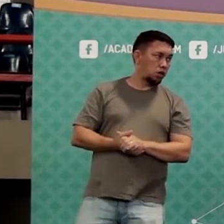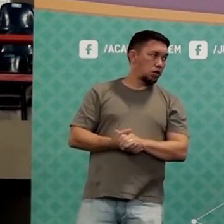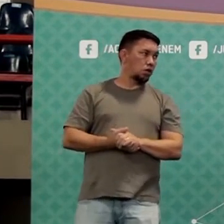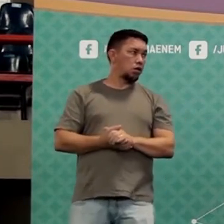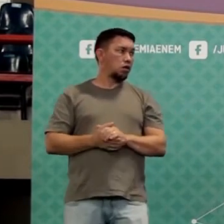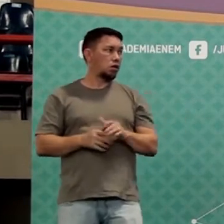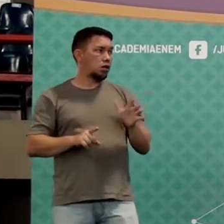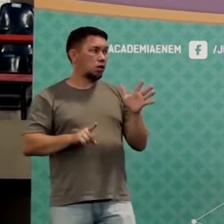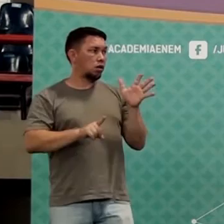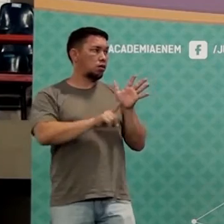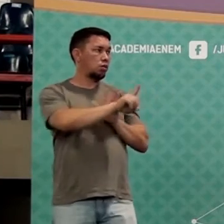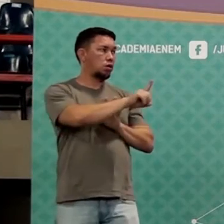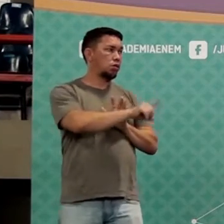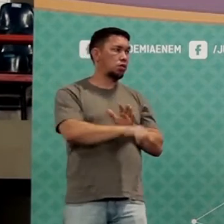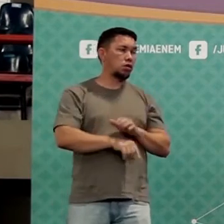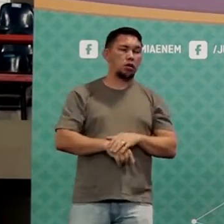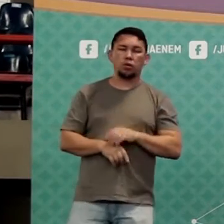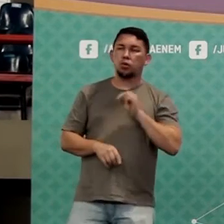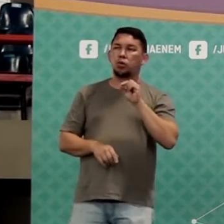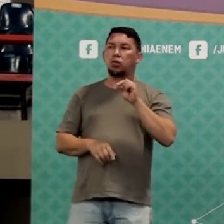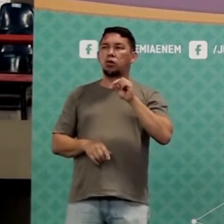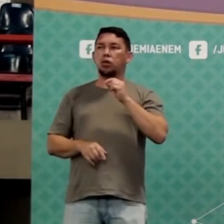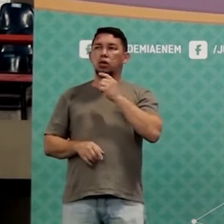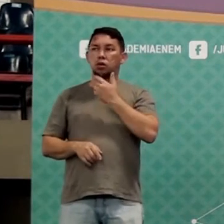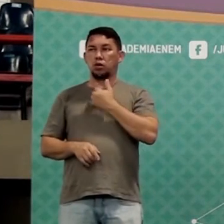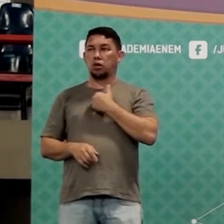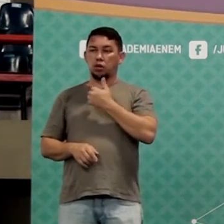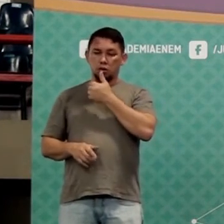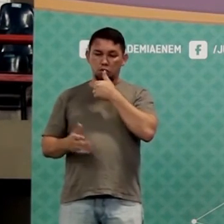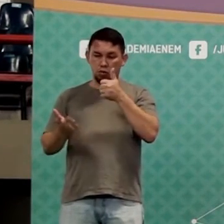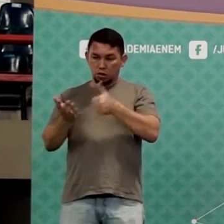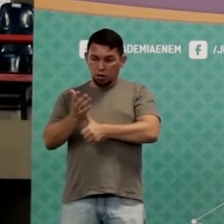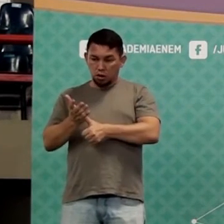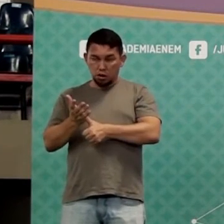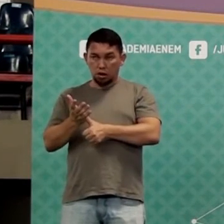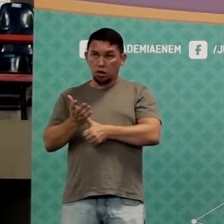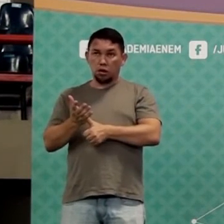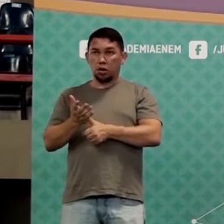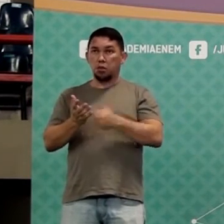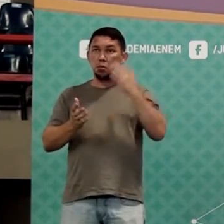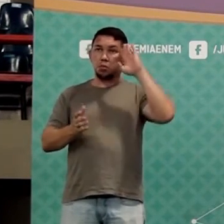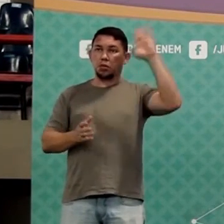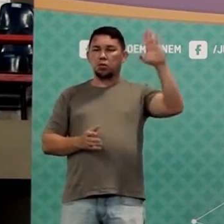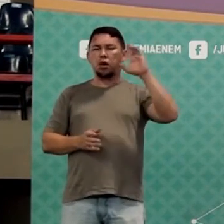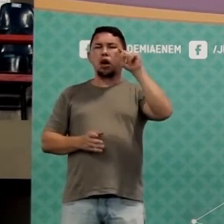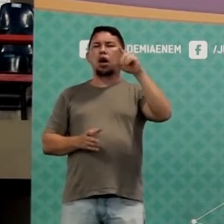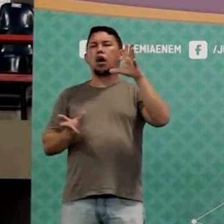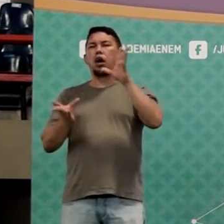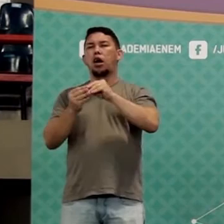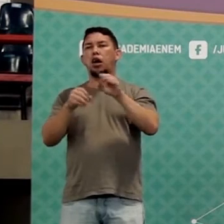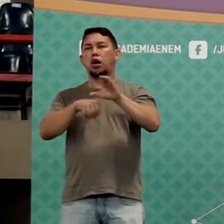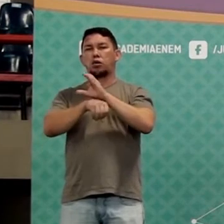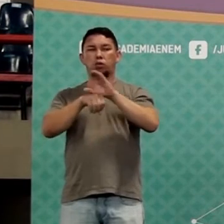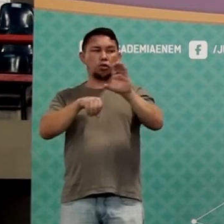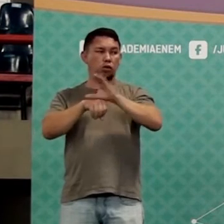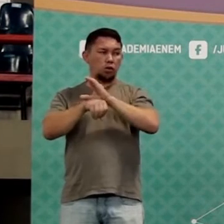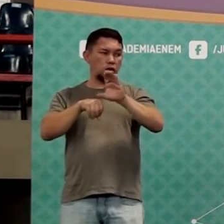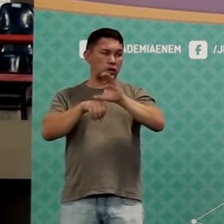Perguntaram assim, professor, o que é carta magna? Carta magna é a mesma coisa de constituição. Beleza?